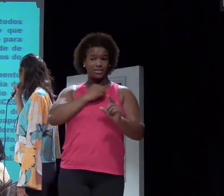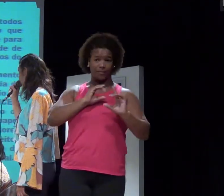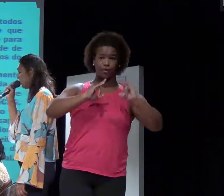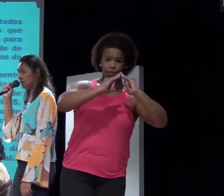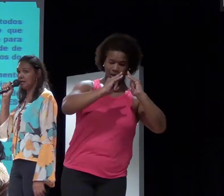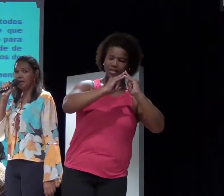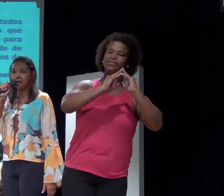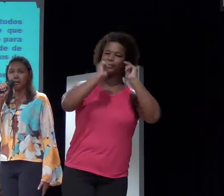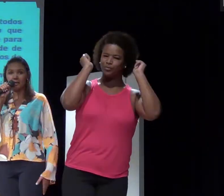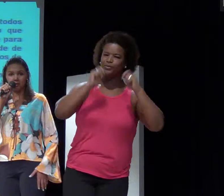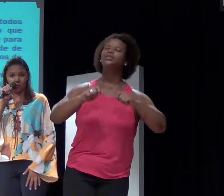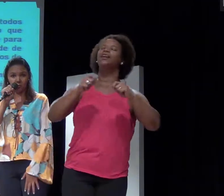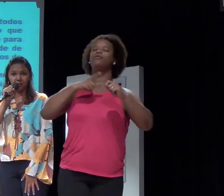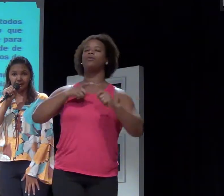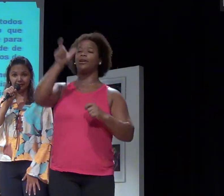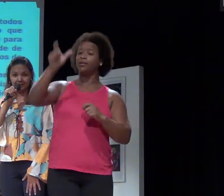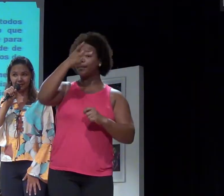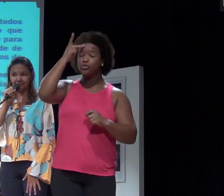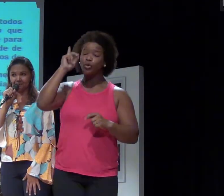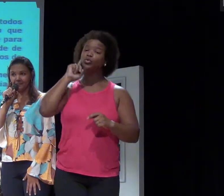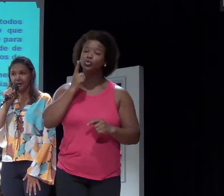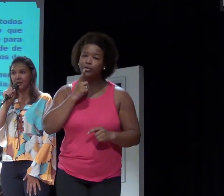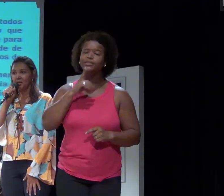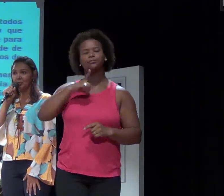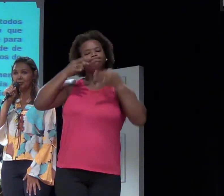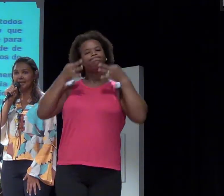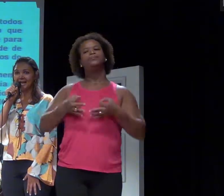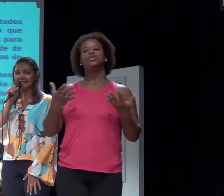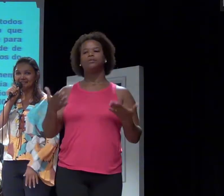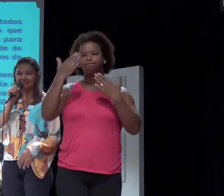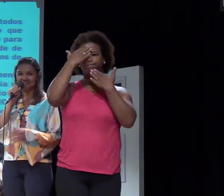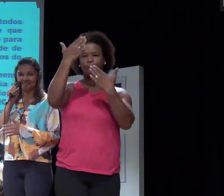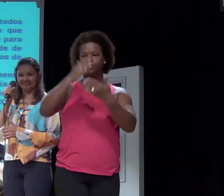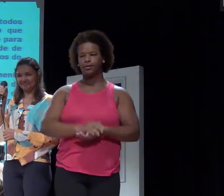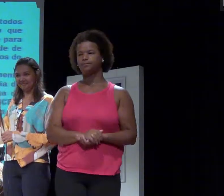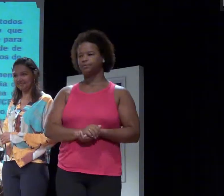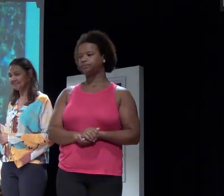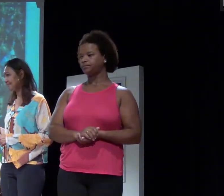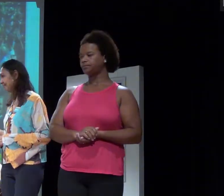espaço de dignidade para a pessoa com surdez. Muito obrigada.